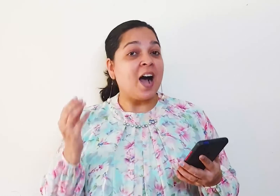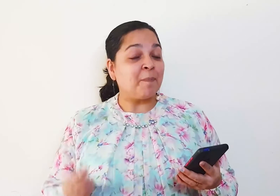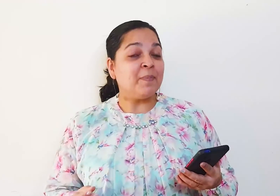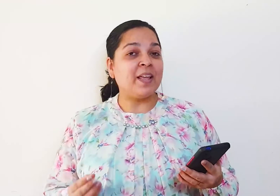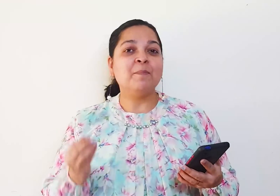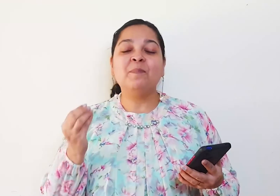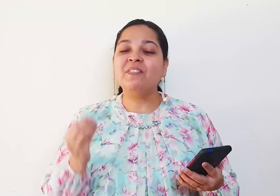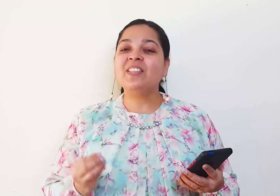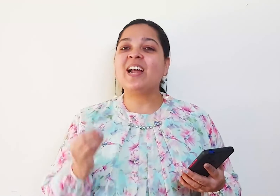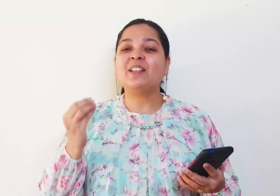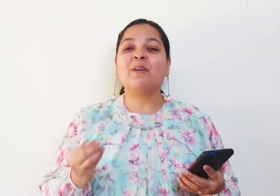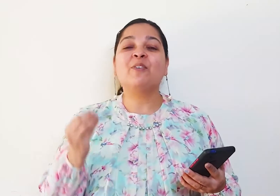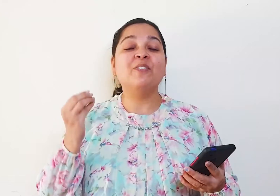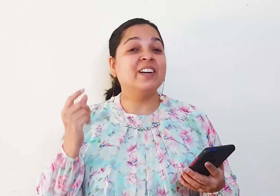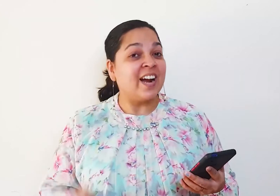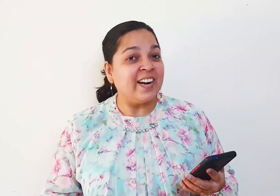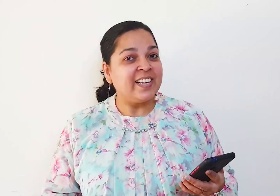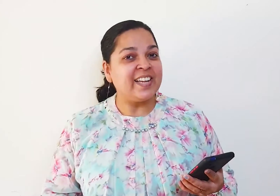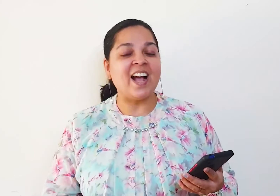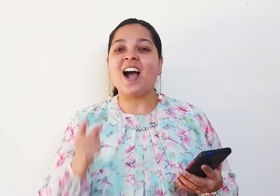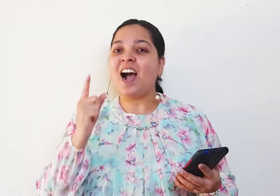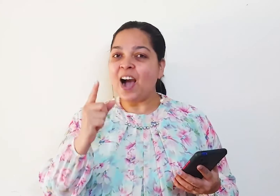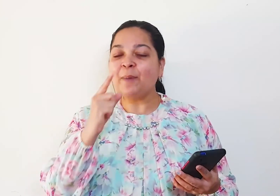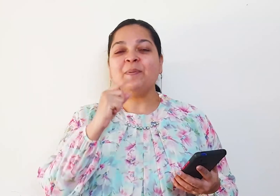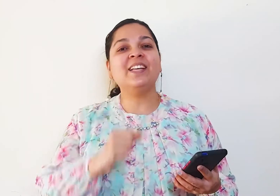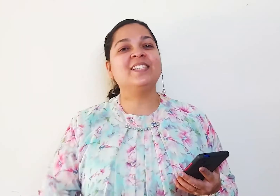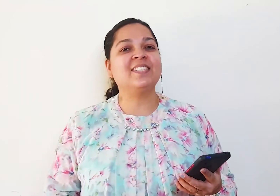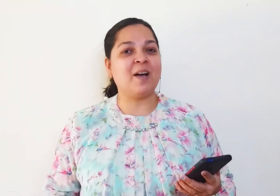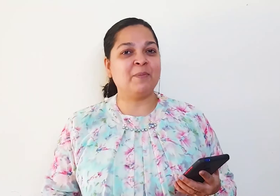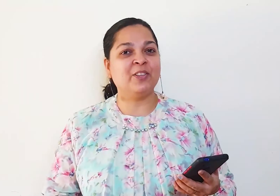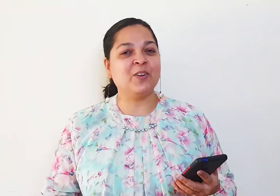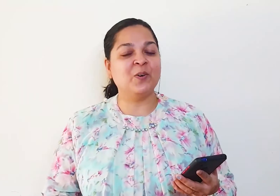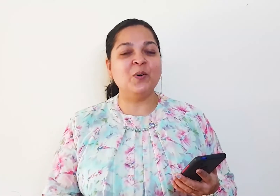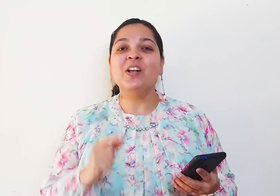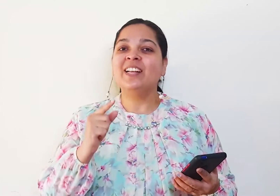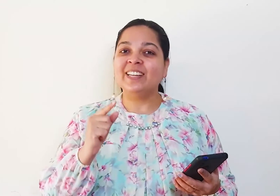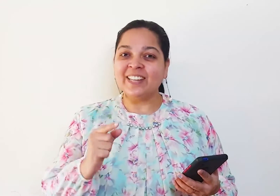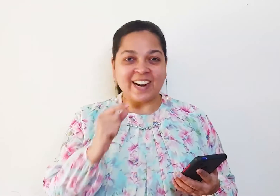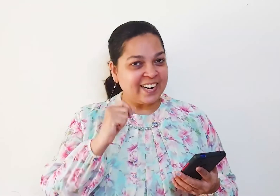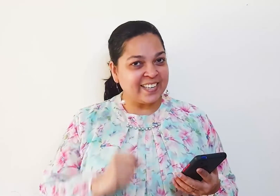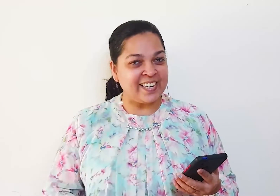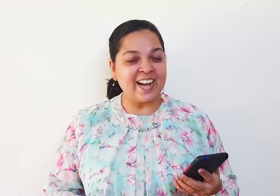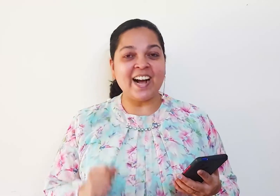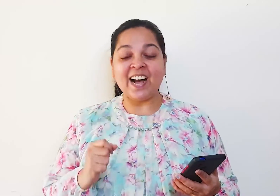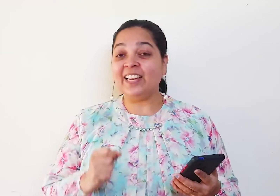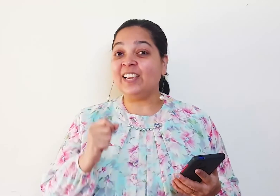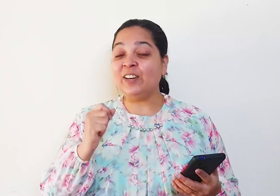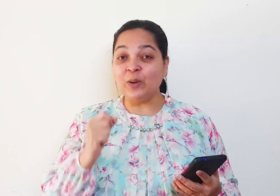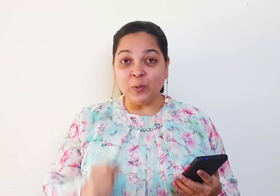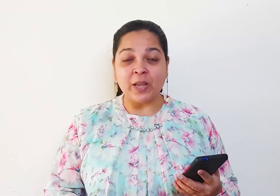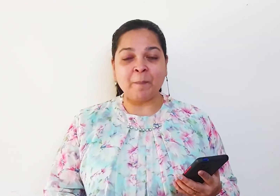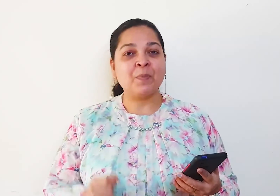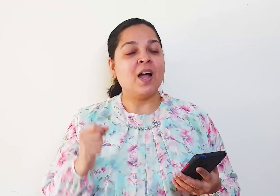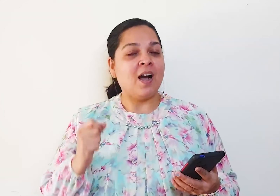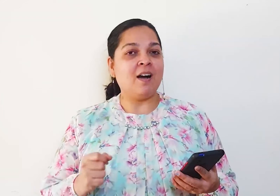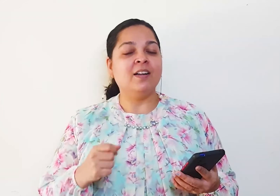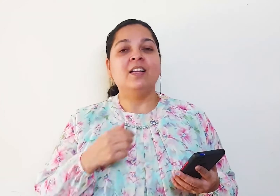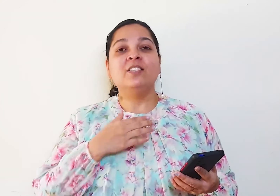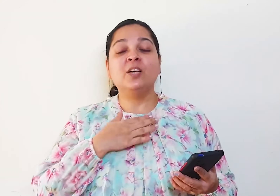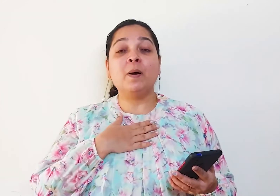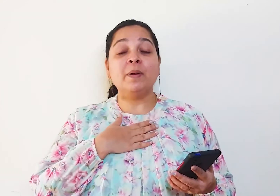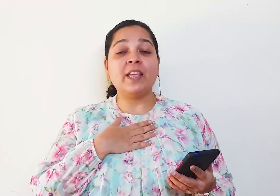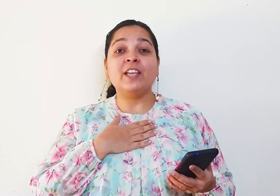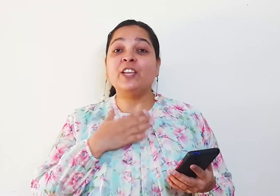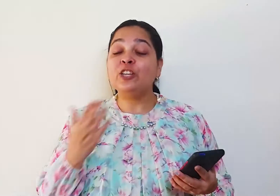यीशु ख्रीष्टलाई ग्रहण गर्यौँ त्यही दिन हामीले पवित्र आत्मालाई पनि ग्रहण गर्यौँ। हालेलुया। हो,